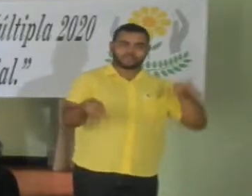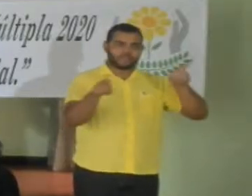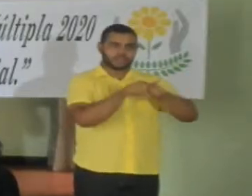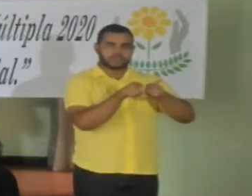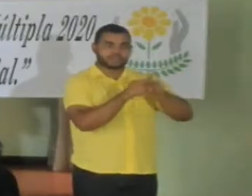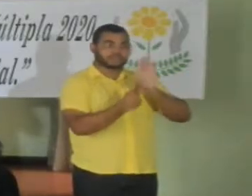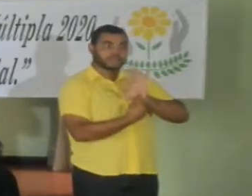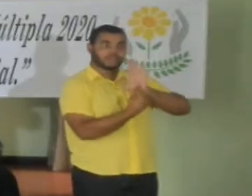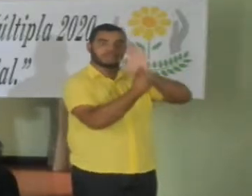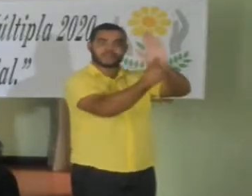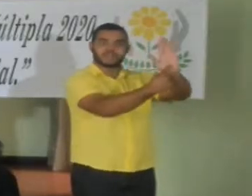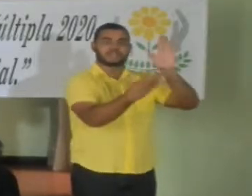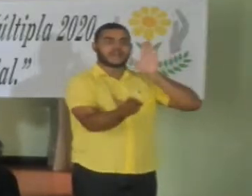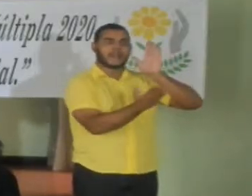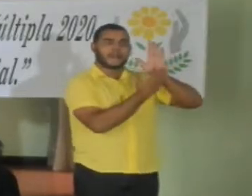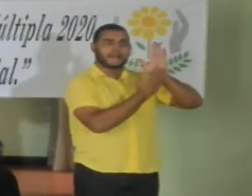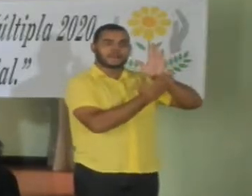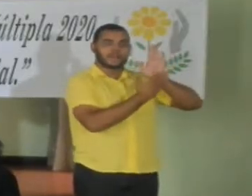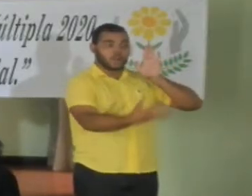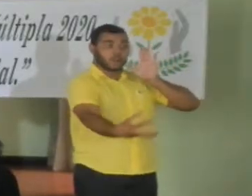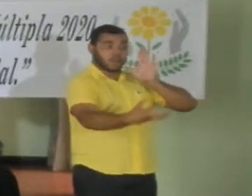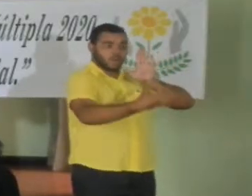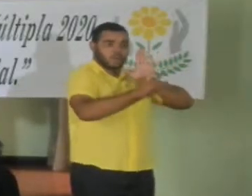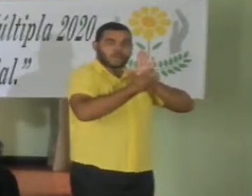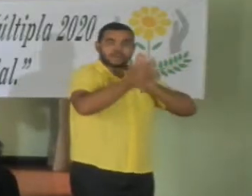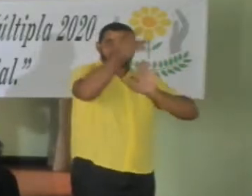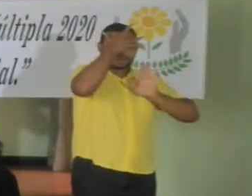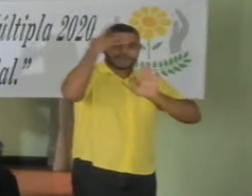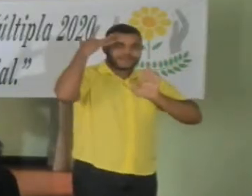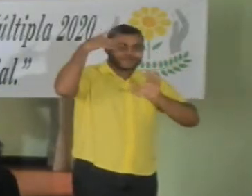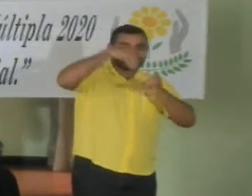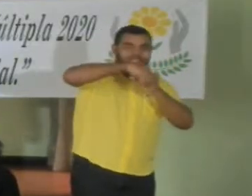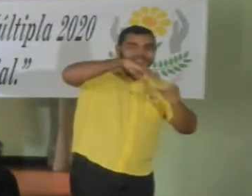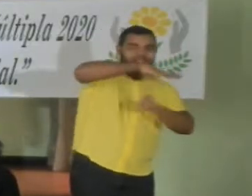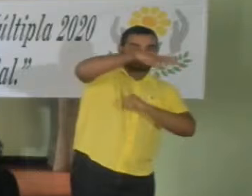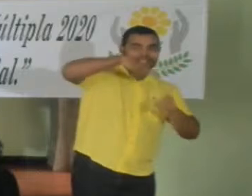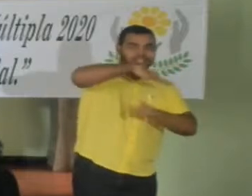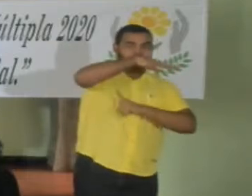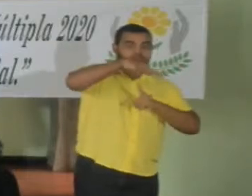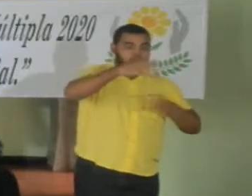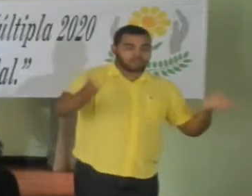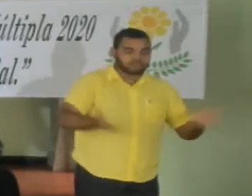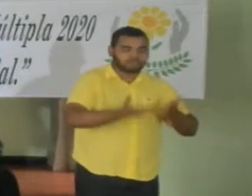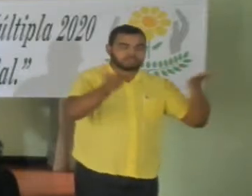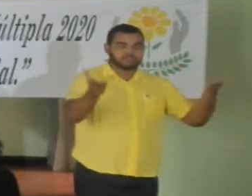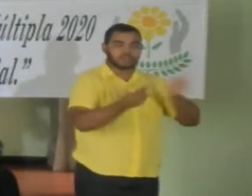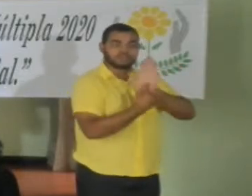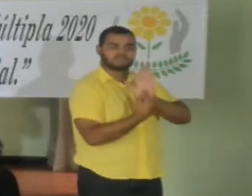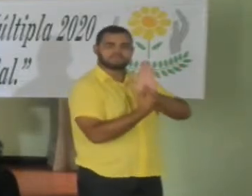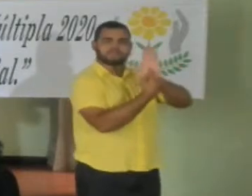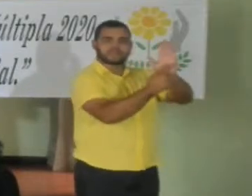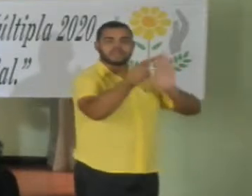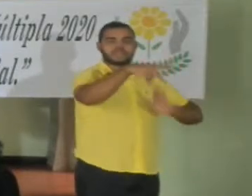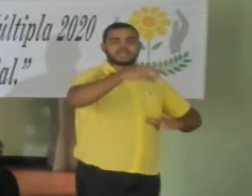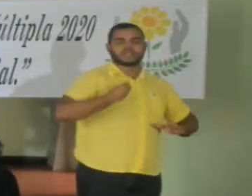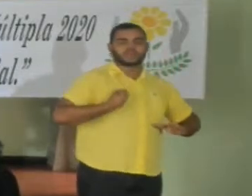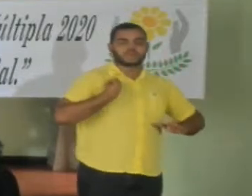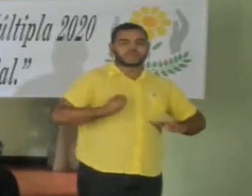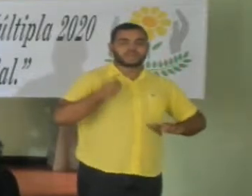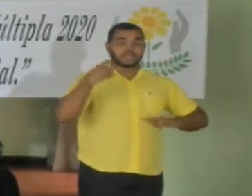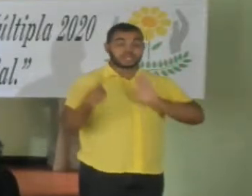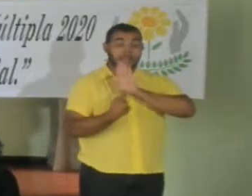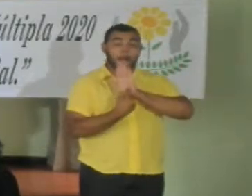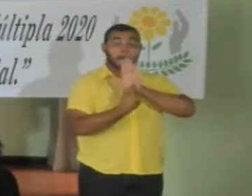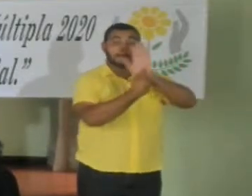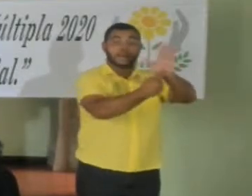os conceitos que integram e constituem o protagonismo e acenam para